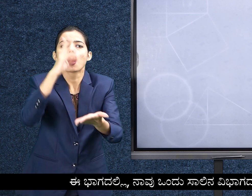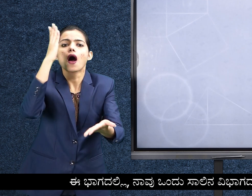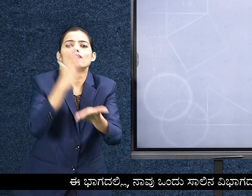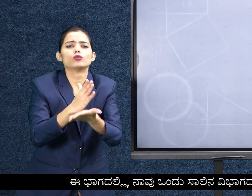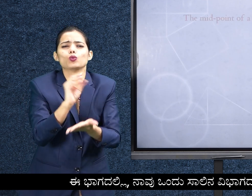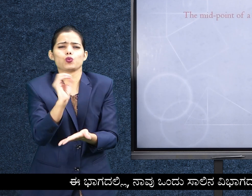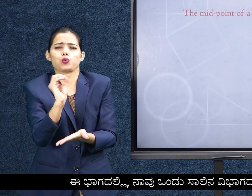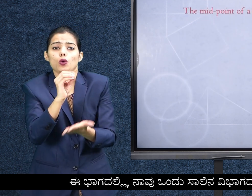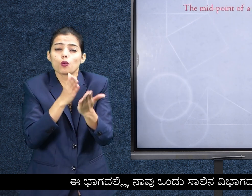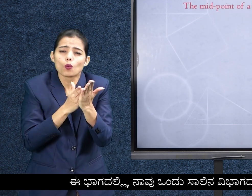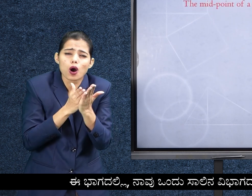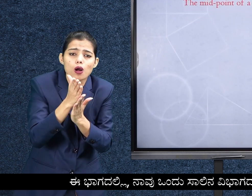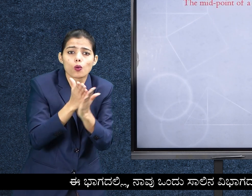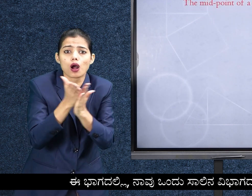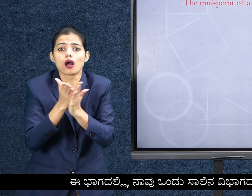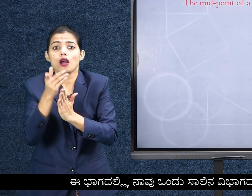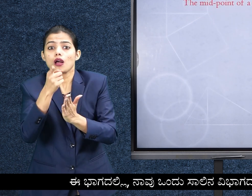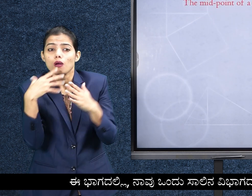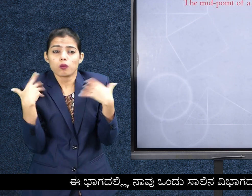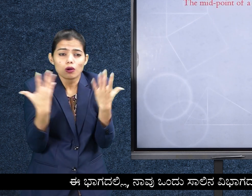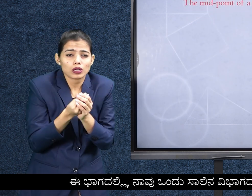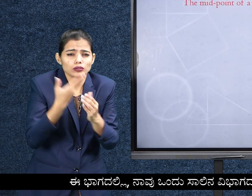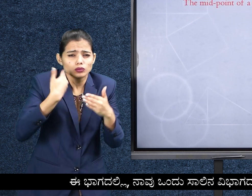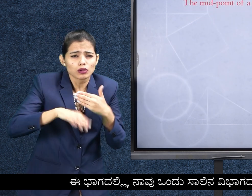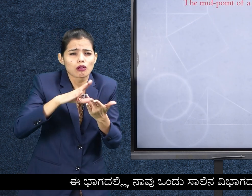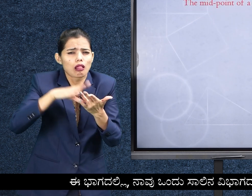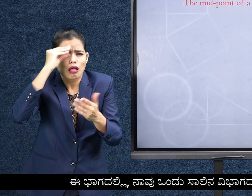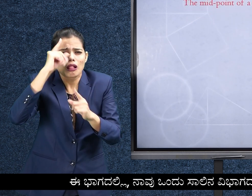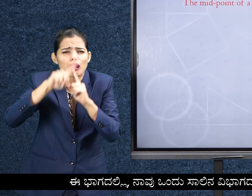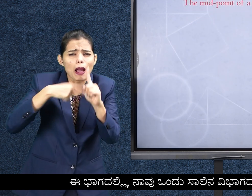ವಿಭಾಗದ ಮಧ್ಯಬಿಂದುವಿನ ಬಗ್ಗೆ ಕಲಿಯಲಿದ್ದೇವೆ.